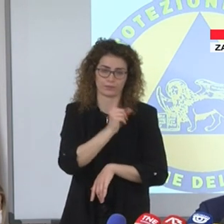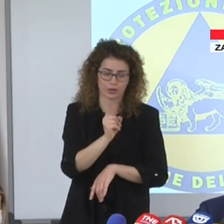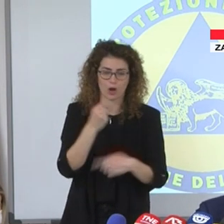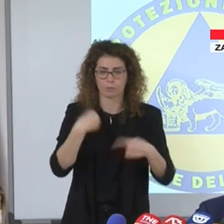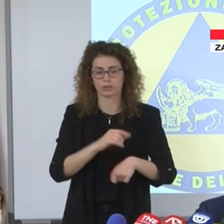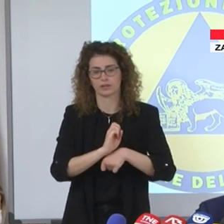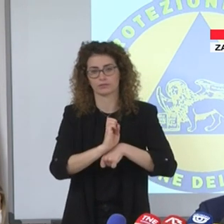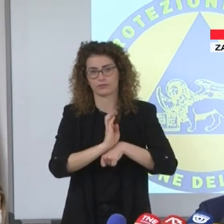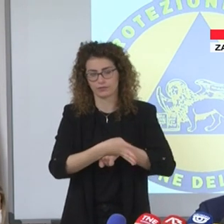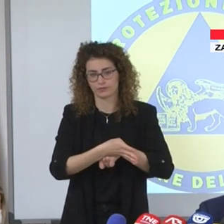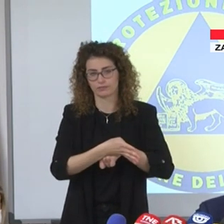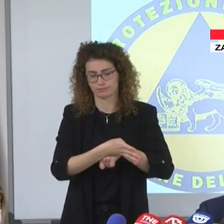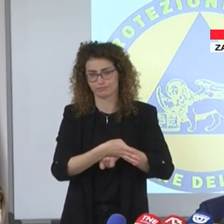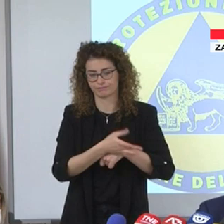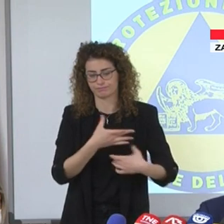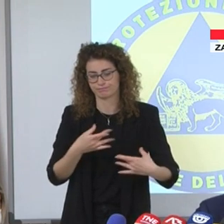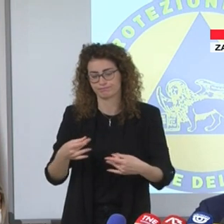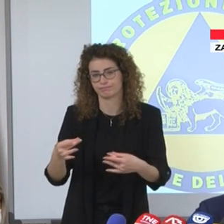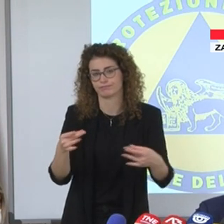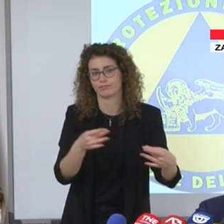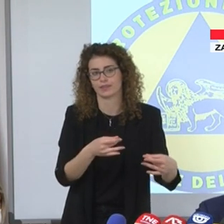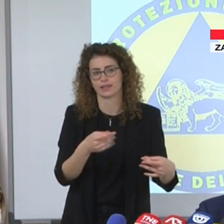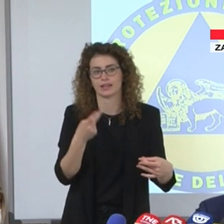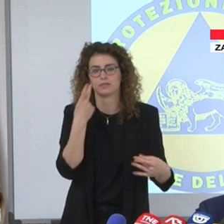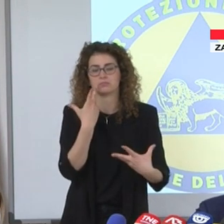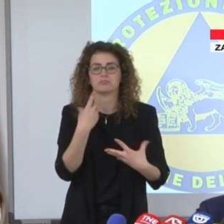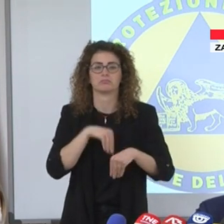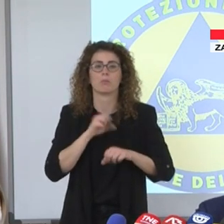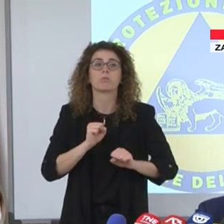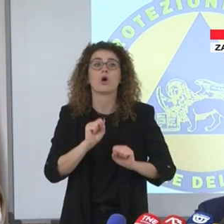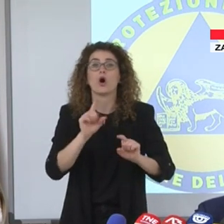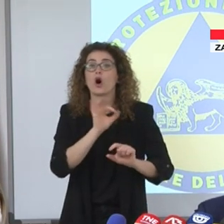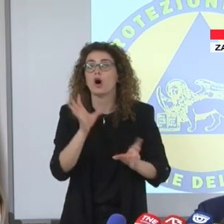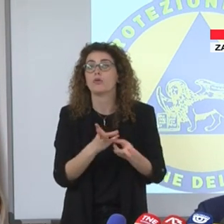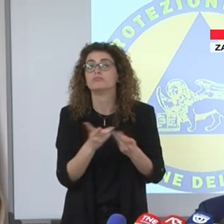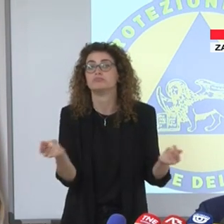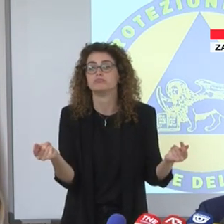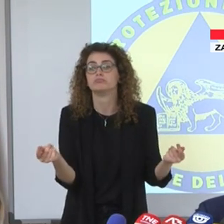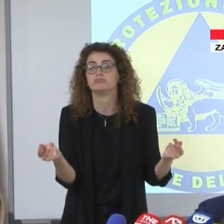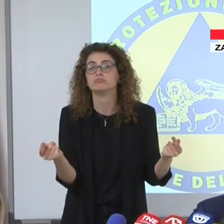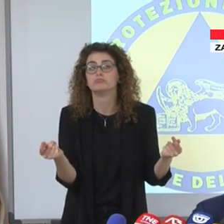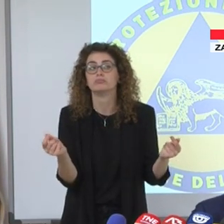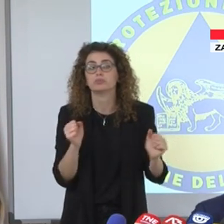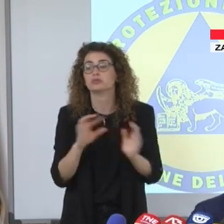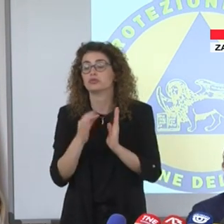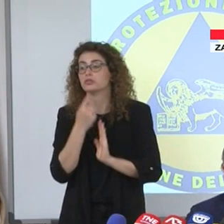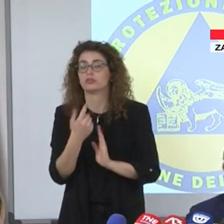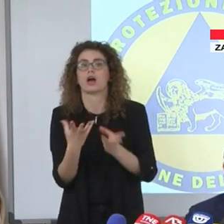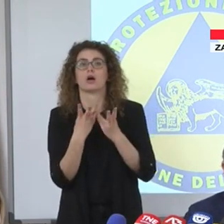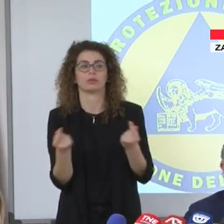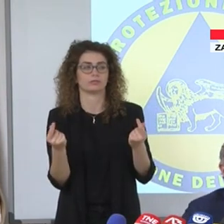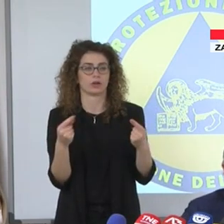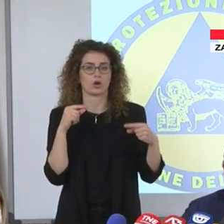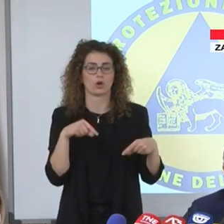a circolare, vedremo se diventerà endemico, se sparirà potrebbe anche scomparire, che un giorno ci dicono non che ne sa più. Cioè oggi noi